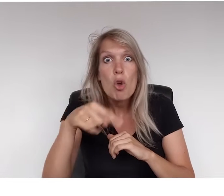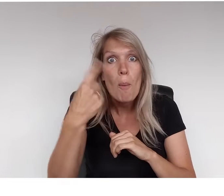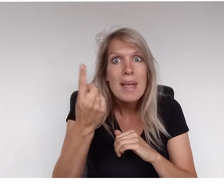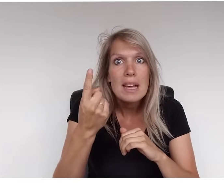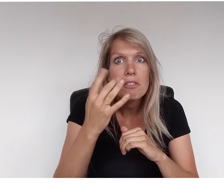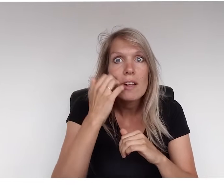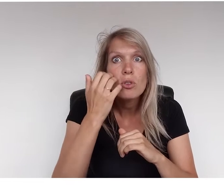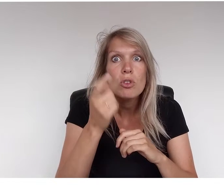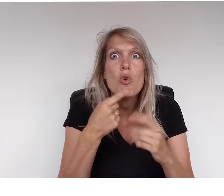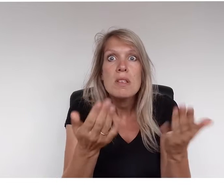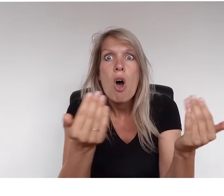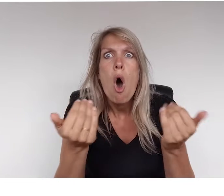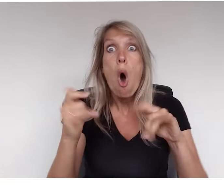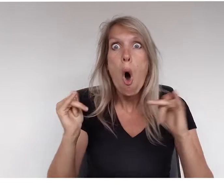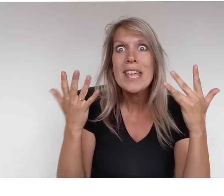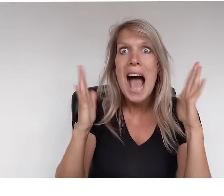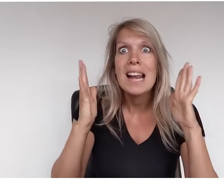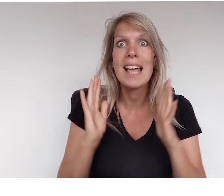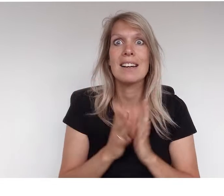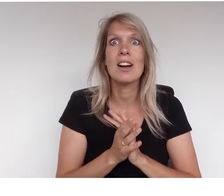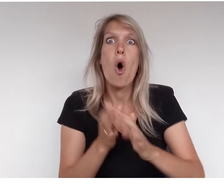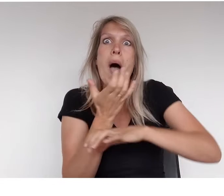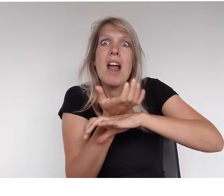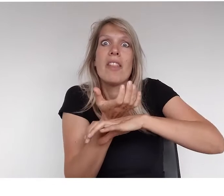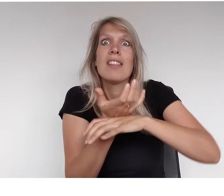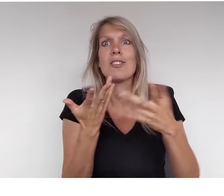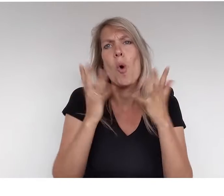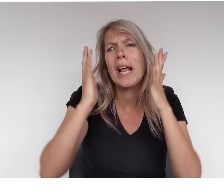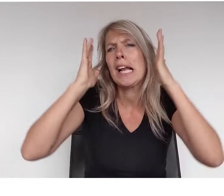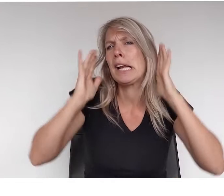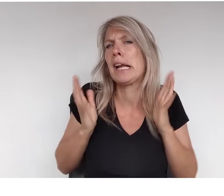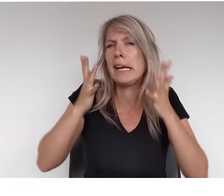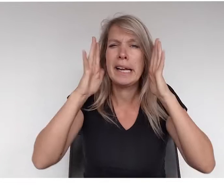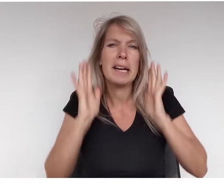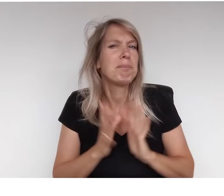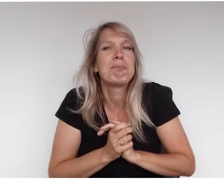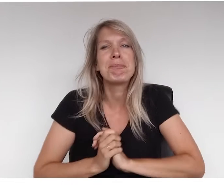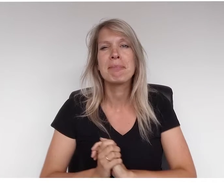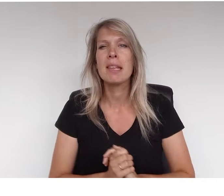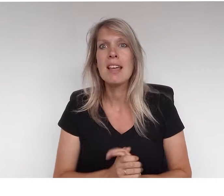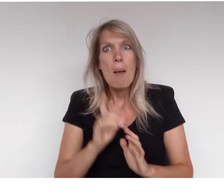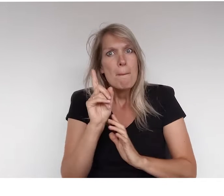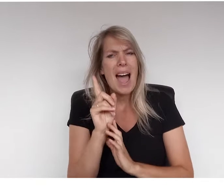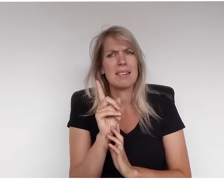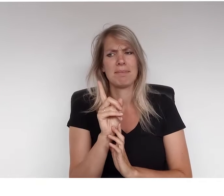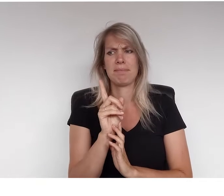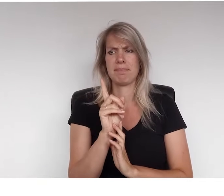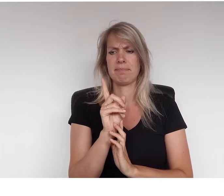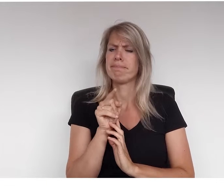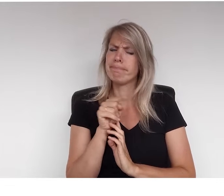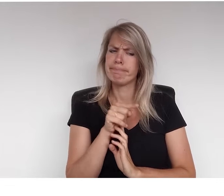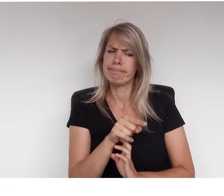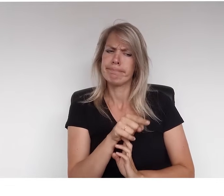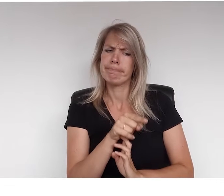oh, lekker! Frambozen ook lekker, ja, en ananas. Lekker, lekker, lekker, lekker, lekker. Hé, hey, maar hè? Wat is jouw lievelingsfruit,